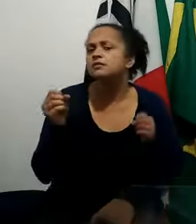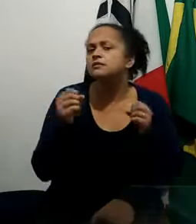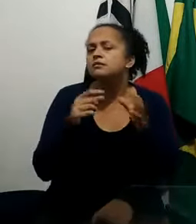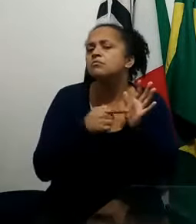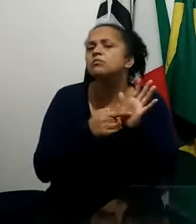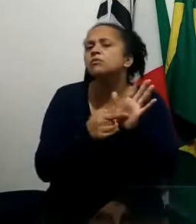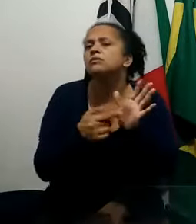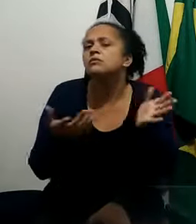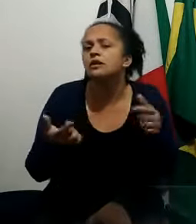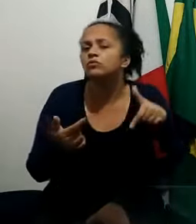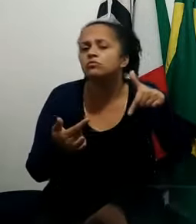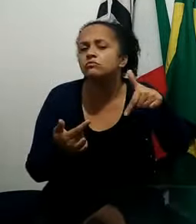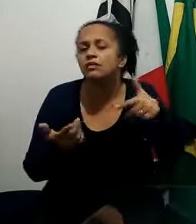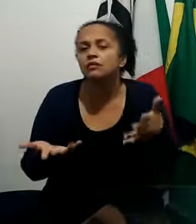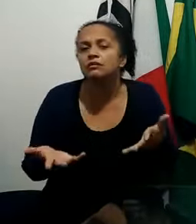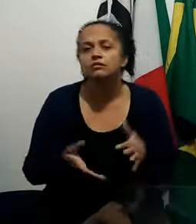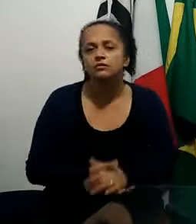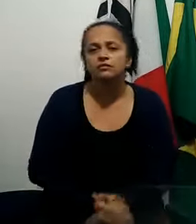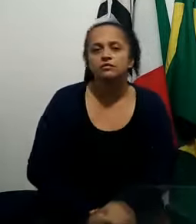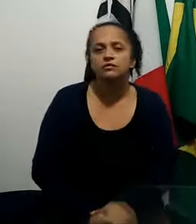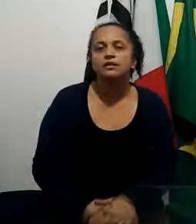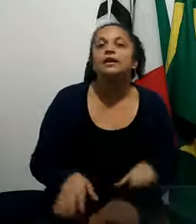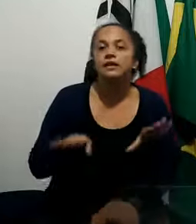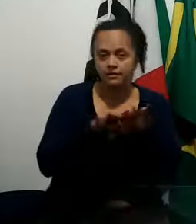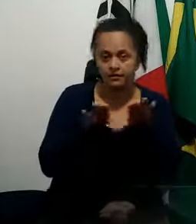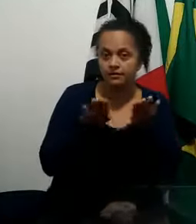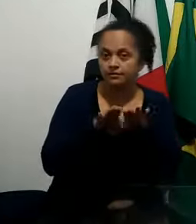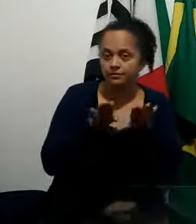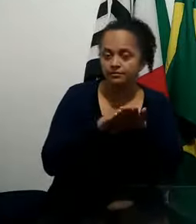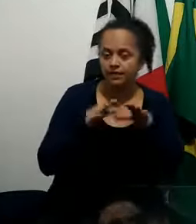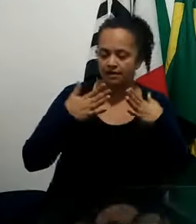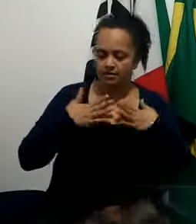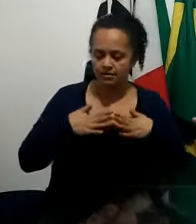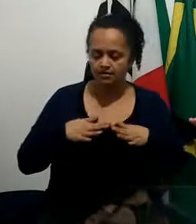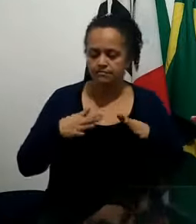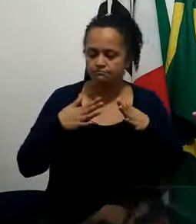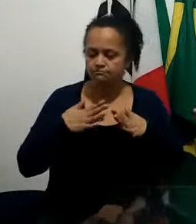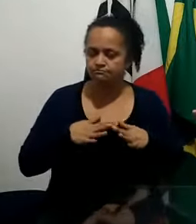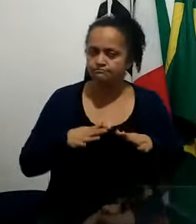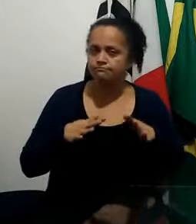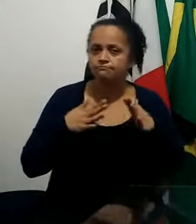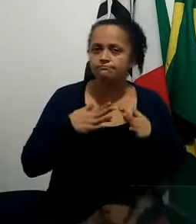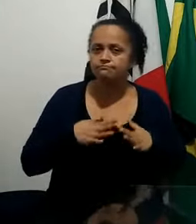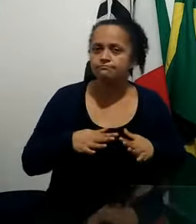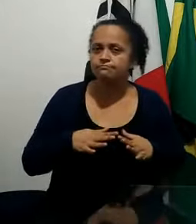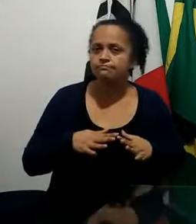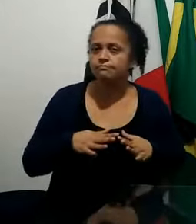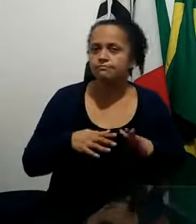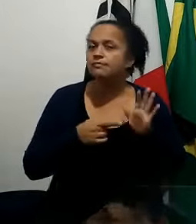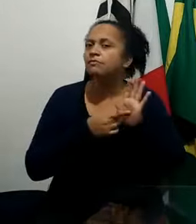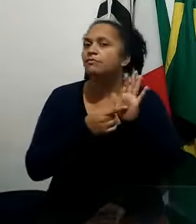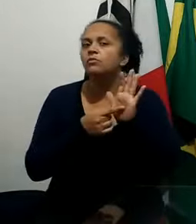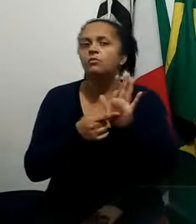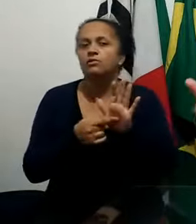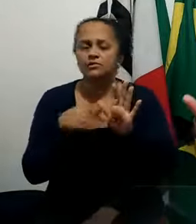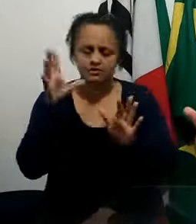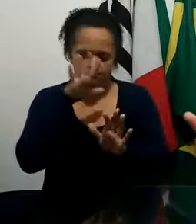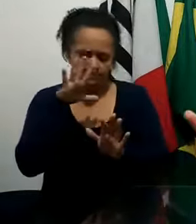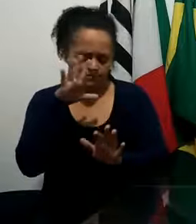selo. E ao mesmo tempo, esse silêncio também, e essa pausa, é uma demonstração do amor e